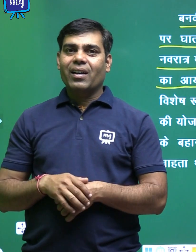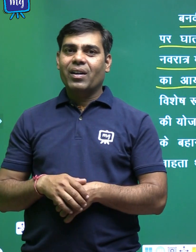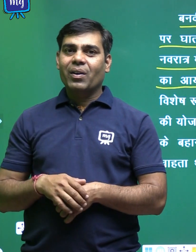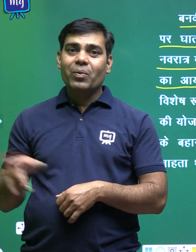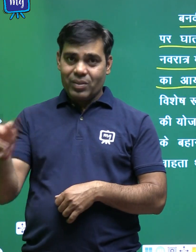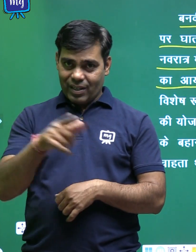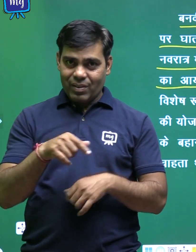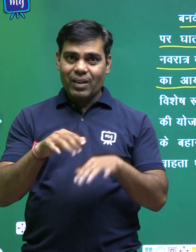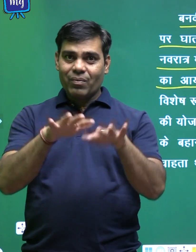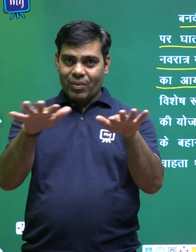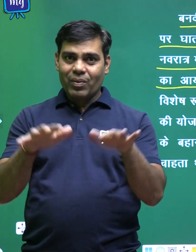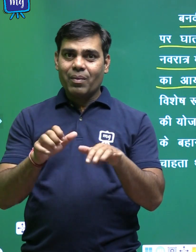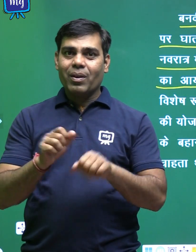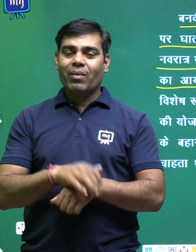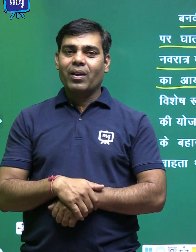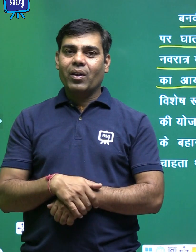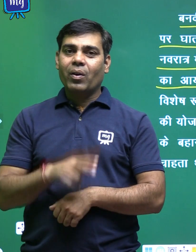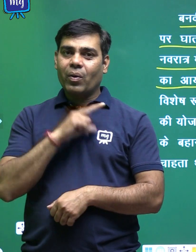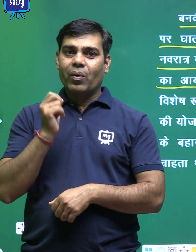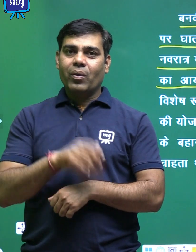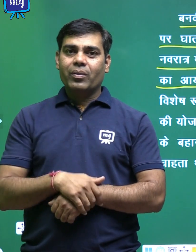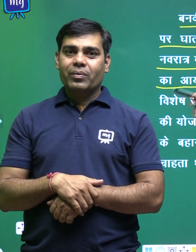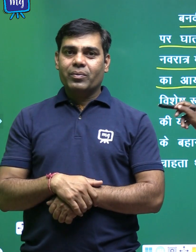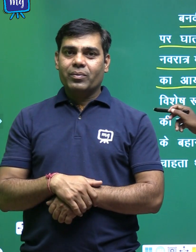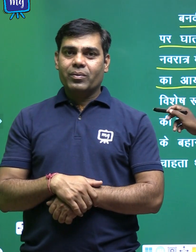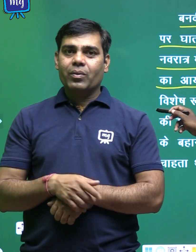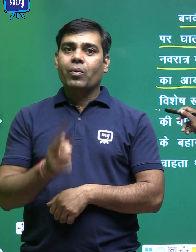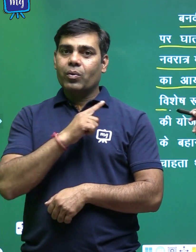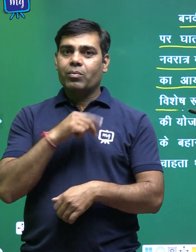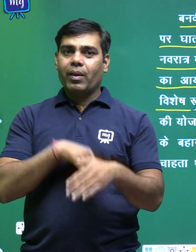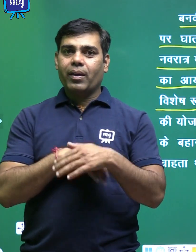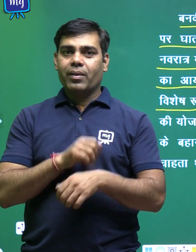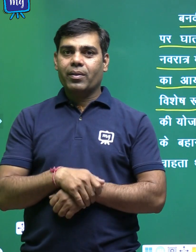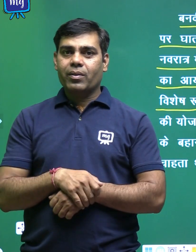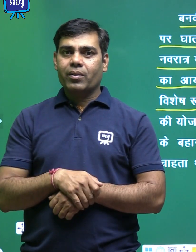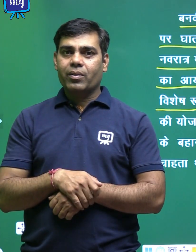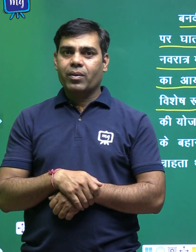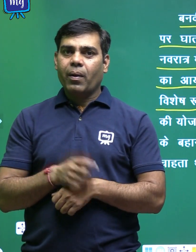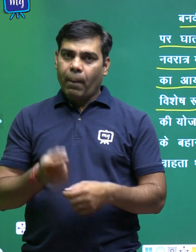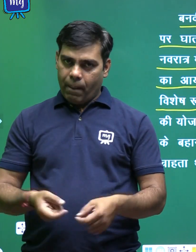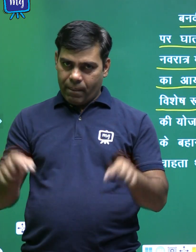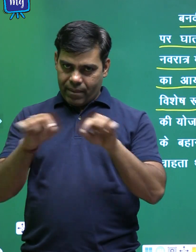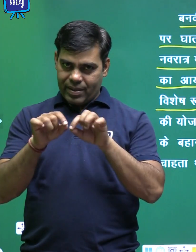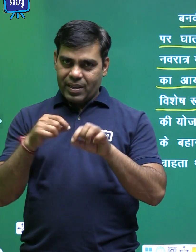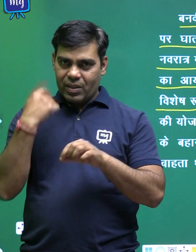आयोजन कराया और उसमें विशेष रूप से